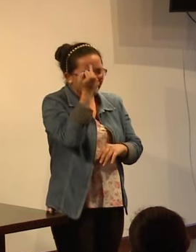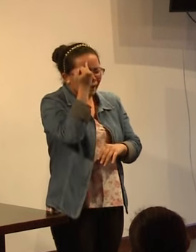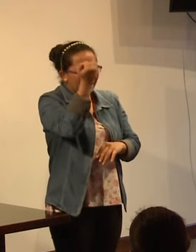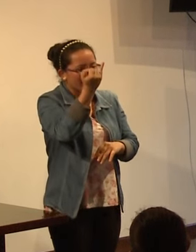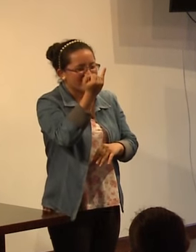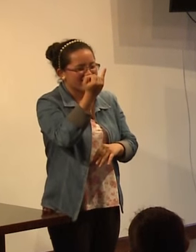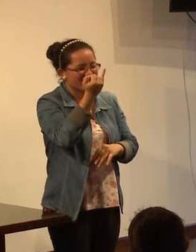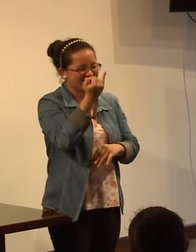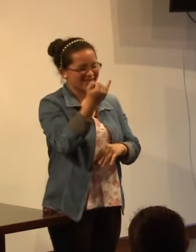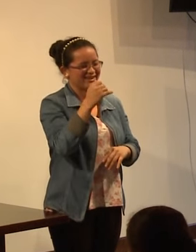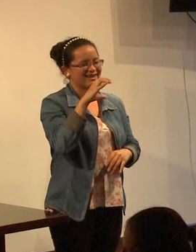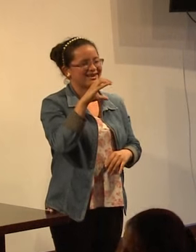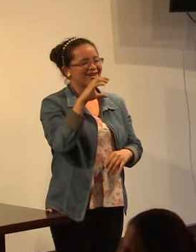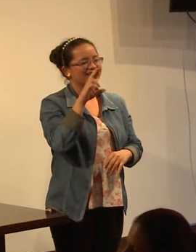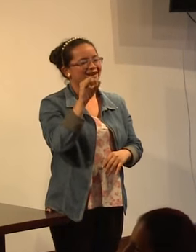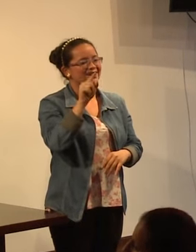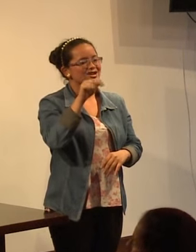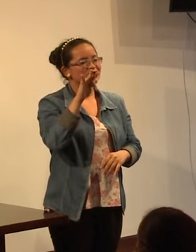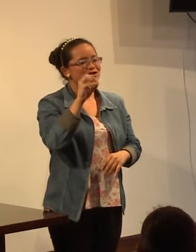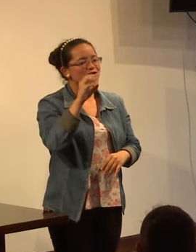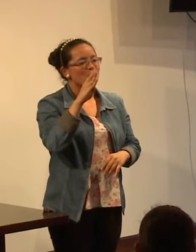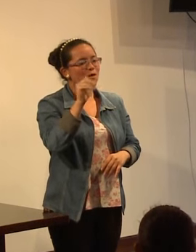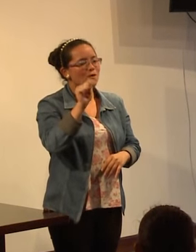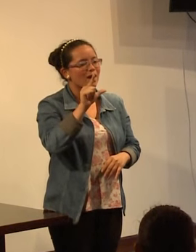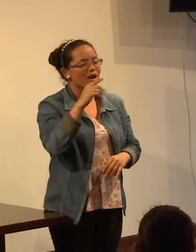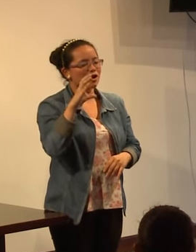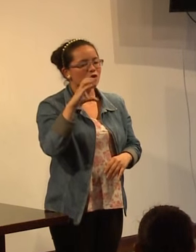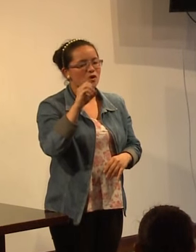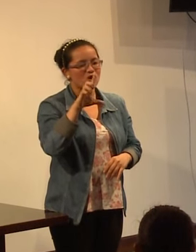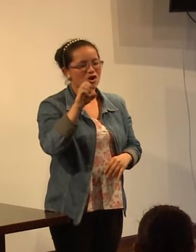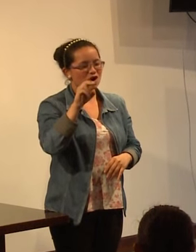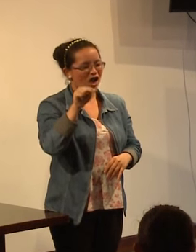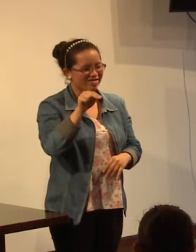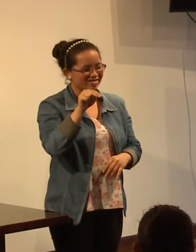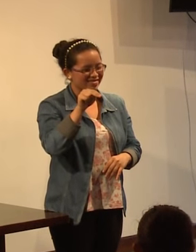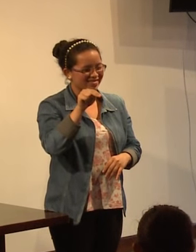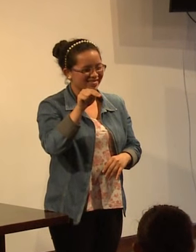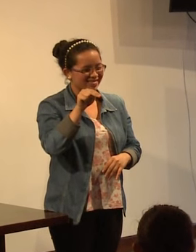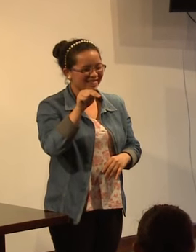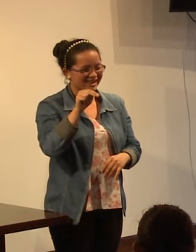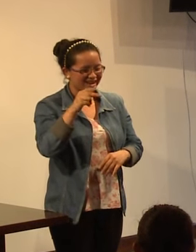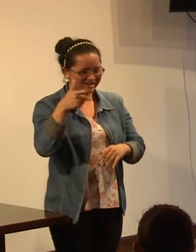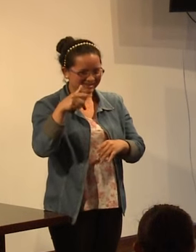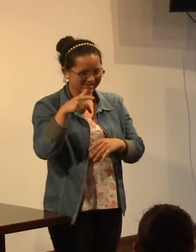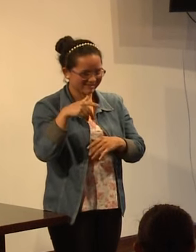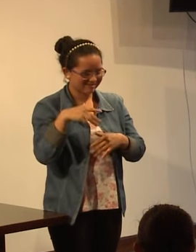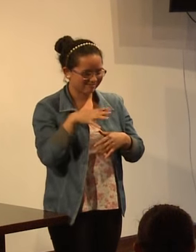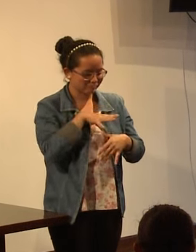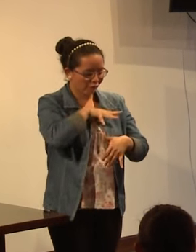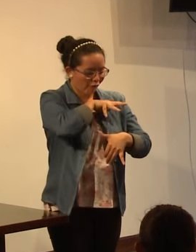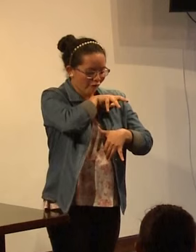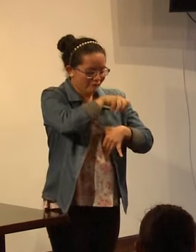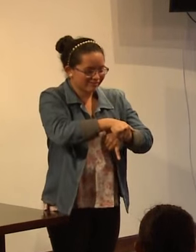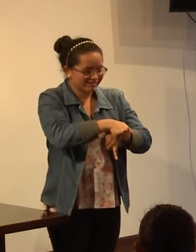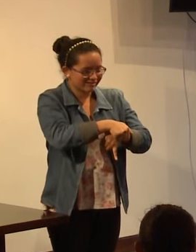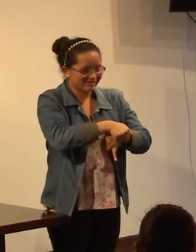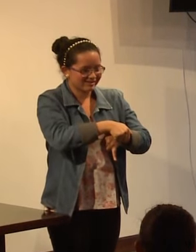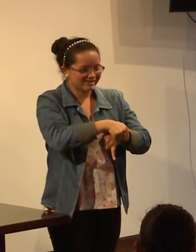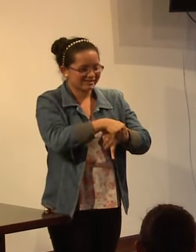hubiera llegado con una cámara fotográfica a descubrir América, las imágenes que tendríamos? Eso sería una locura, a mí siempre me dice, sería una